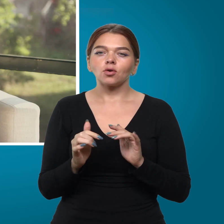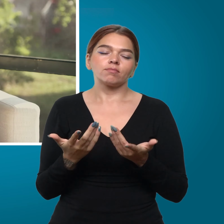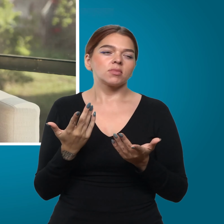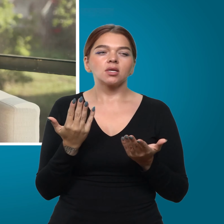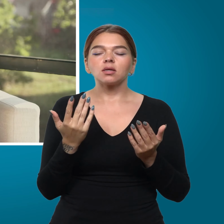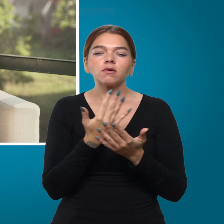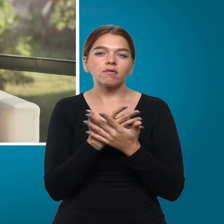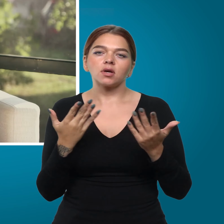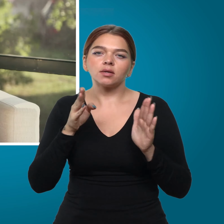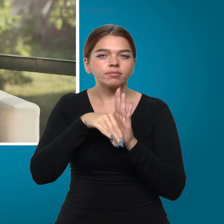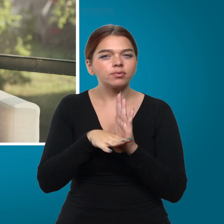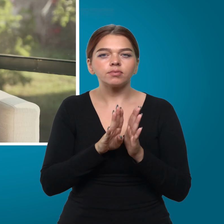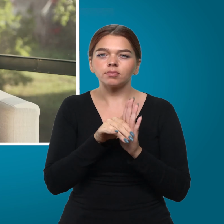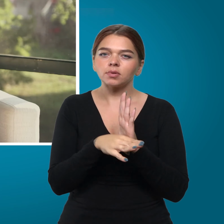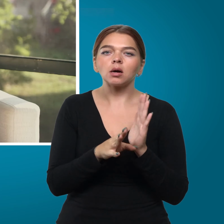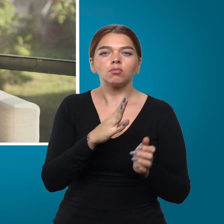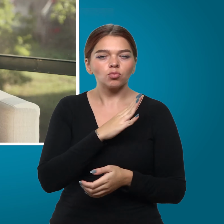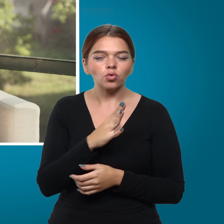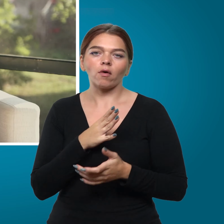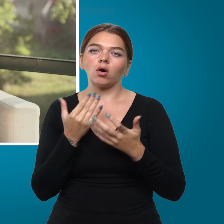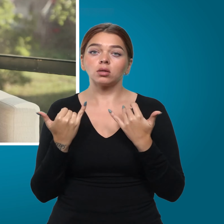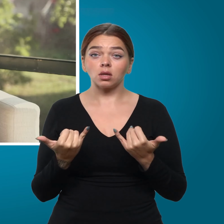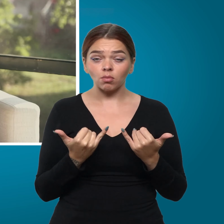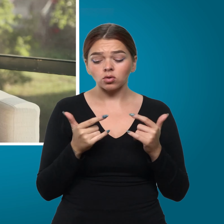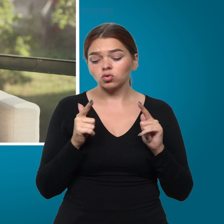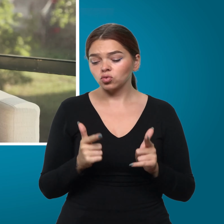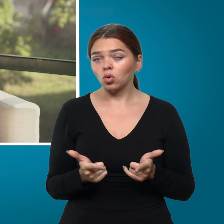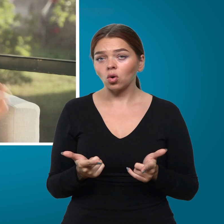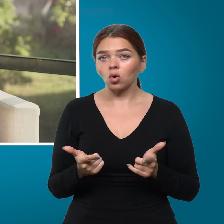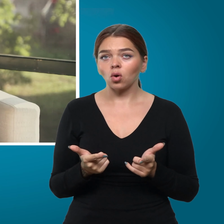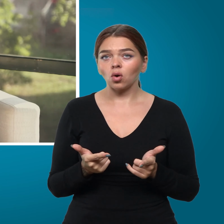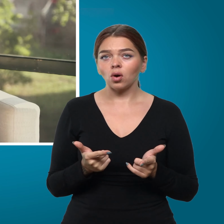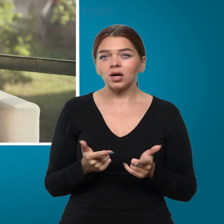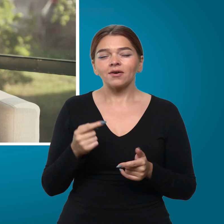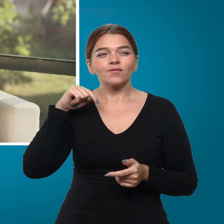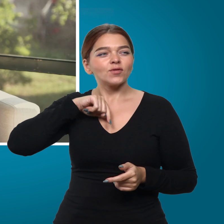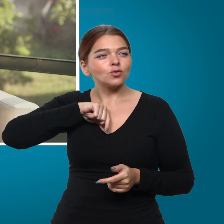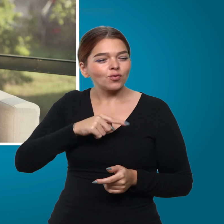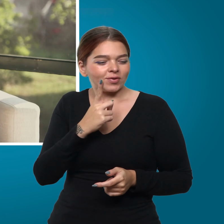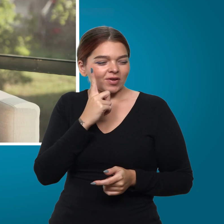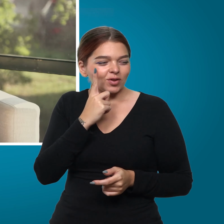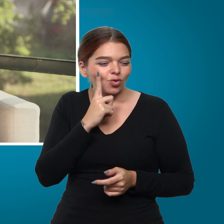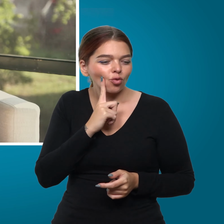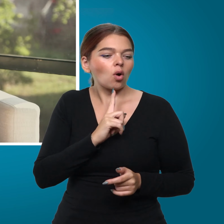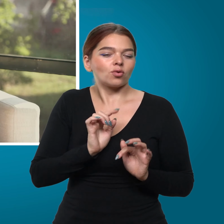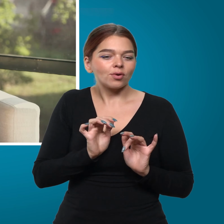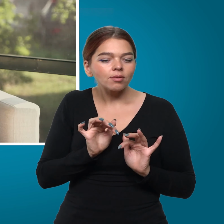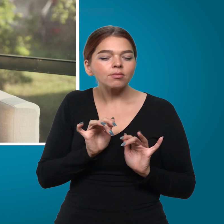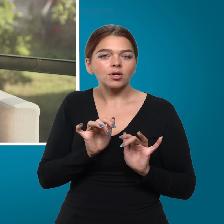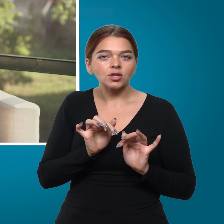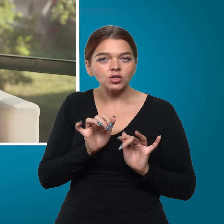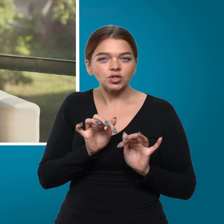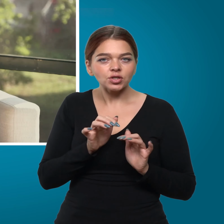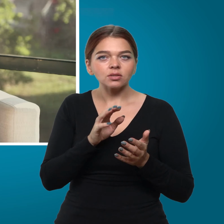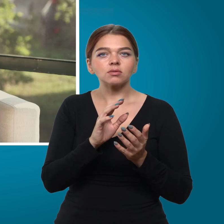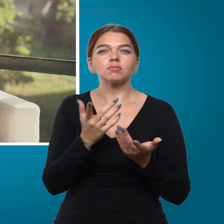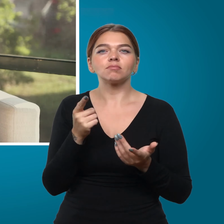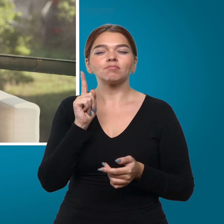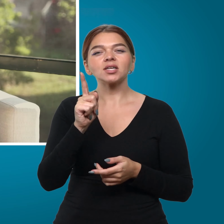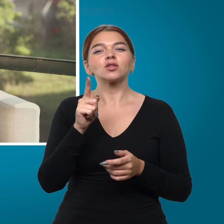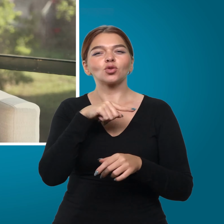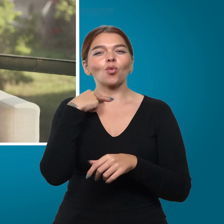metų. Buvo irgi keletas tokių krizių, kai jau ten porą mėnesių nebenoriu aš prie tos knygos prisėsti ir nesėdi prie tos knygos, randi kažką kito